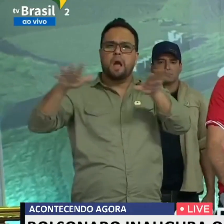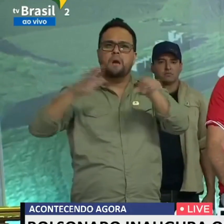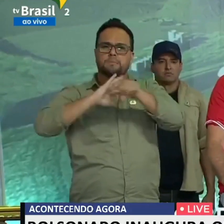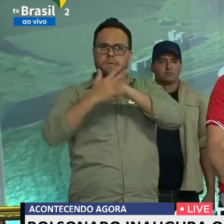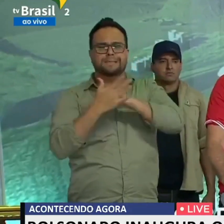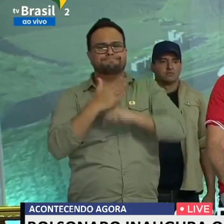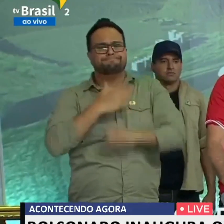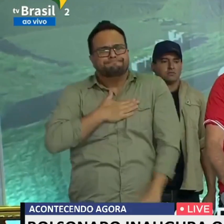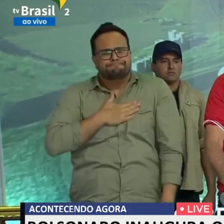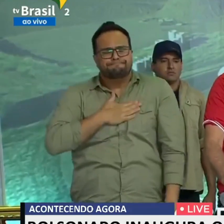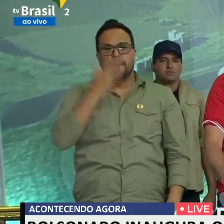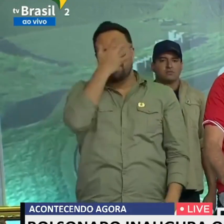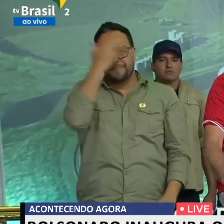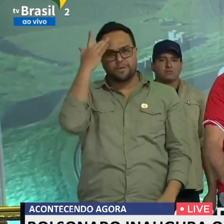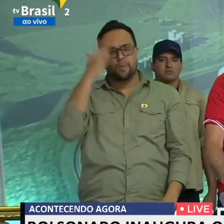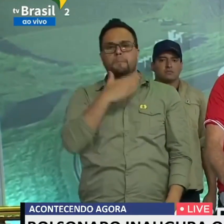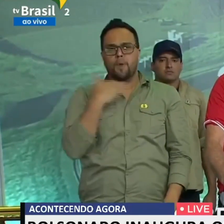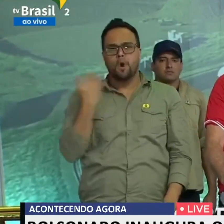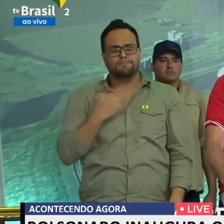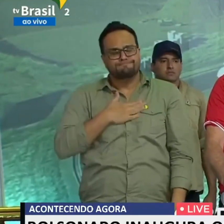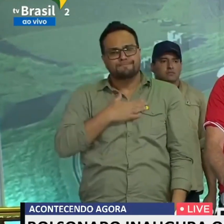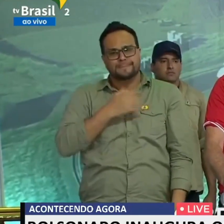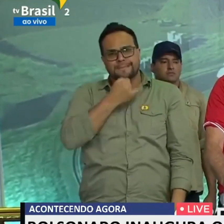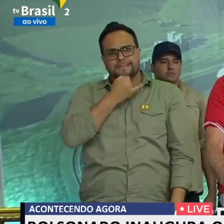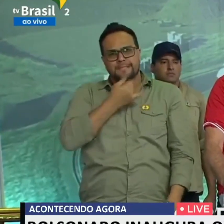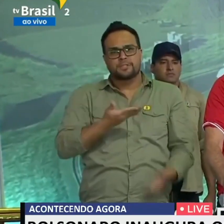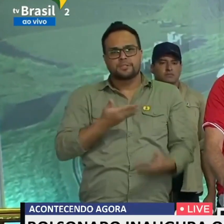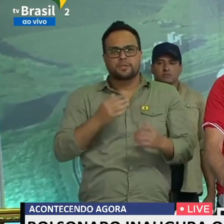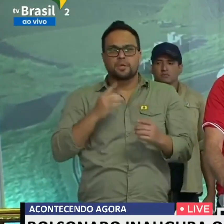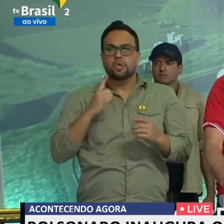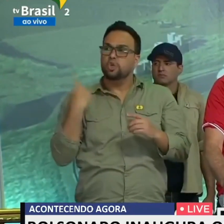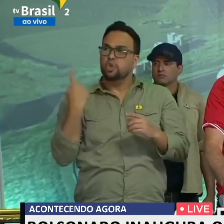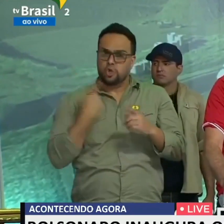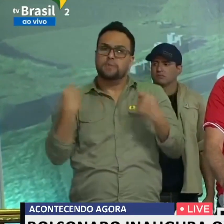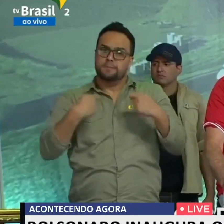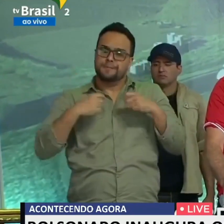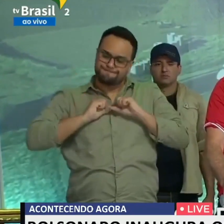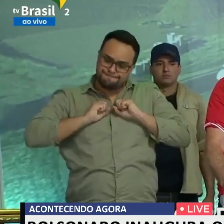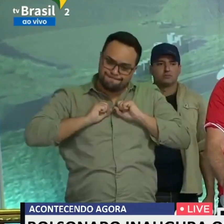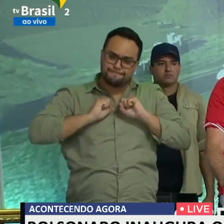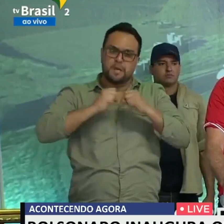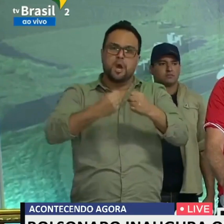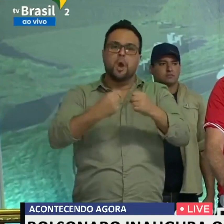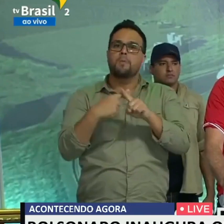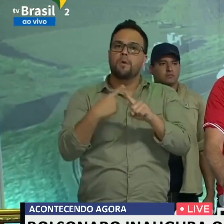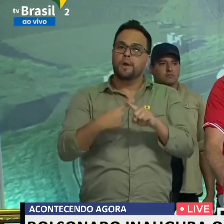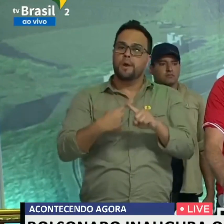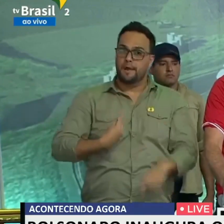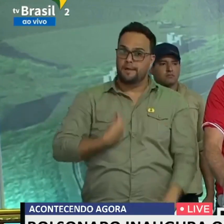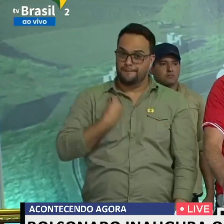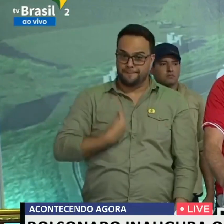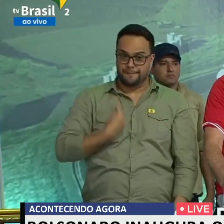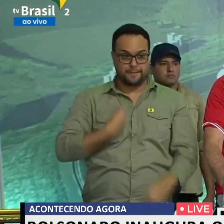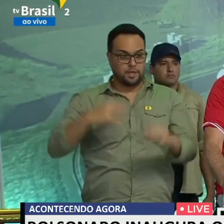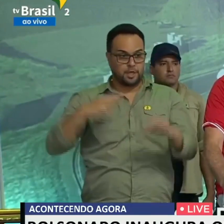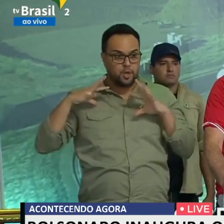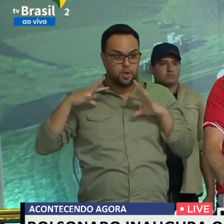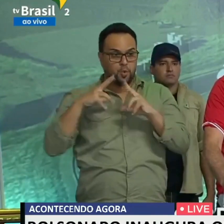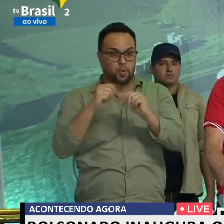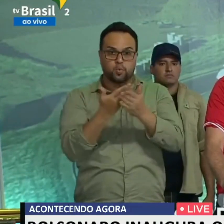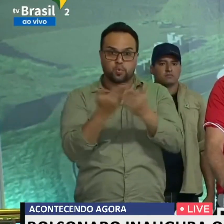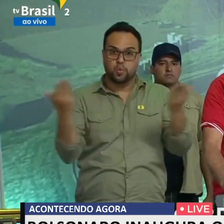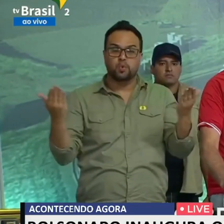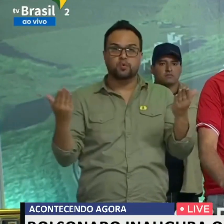mortos, mas temos que enfrentar. A vida de todos nós